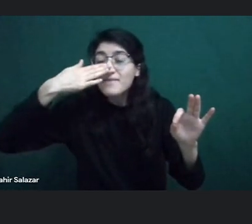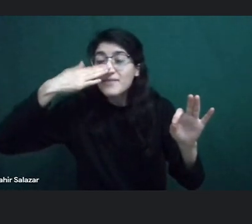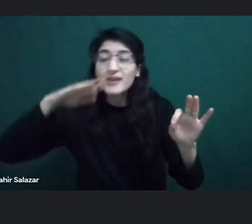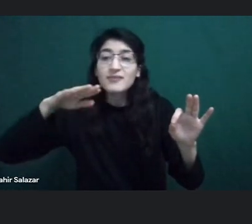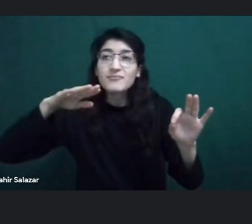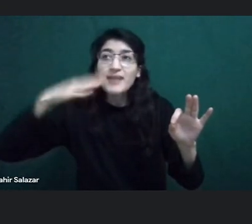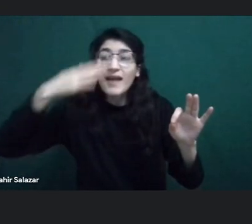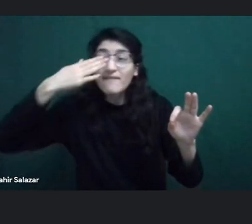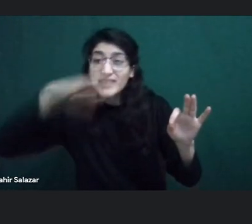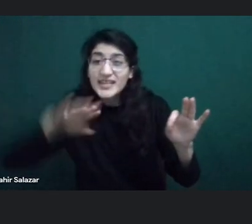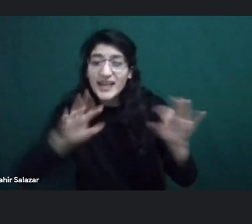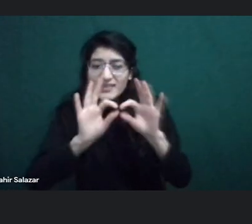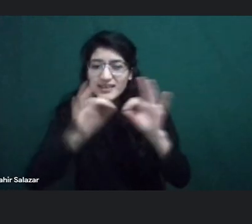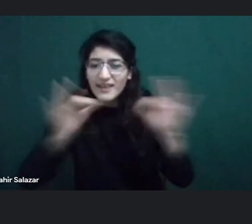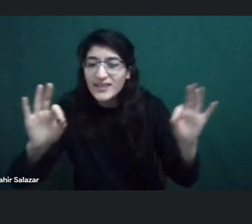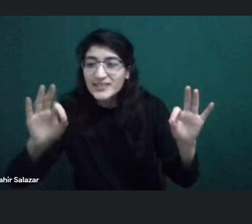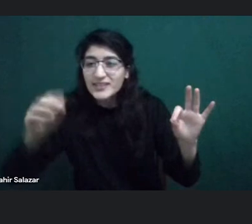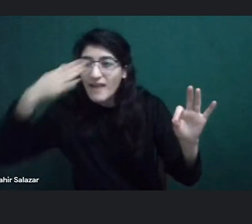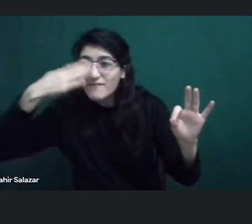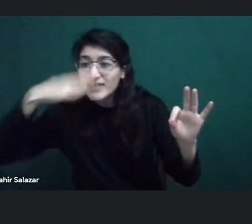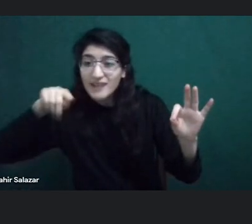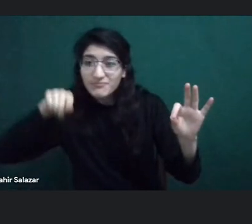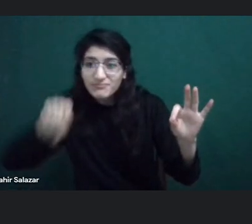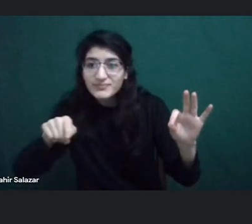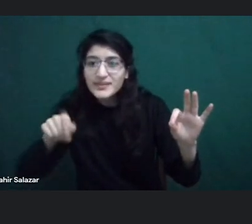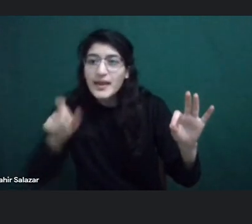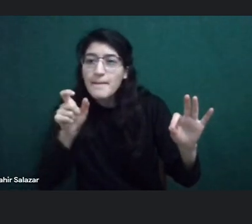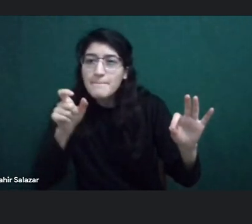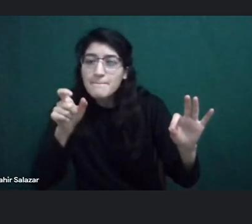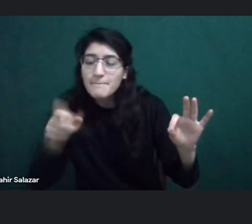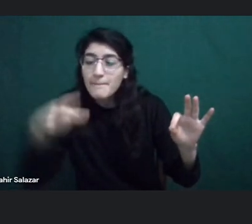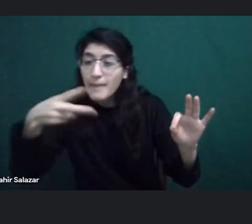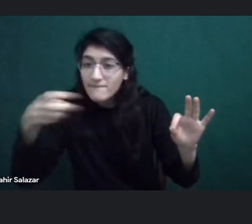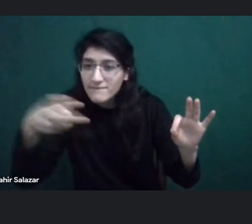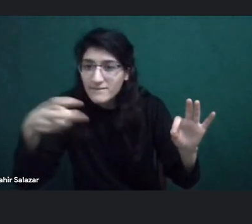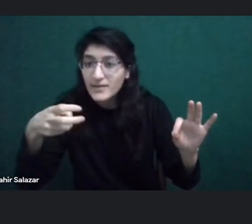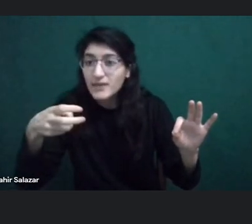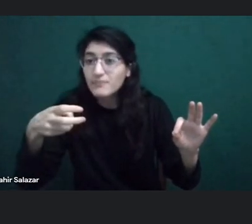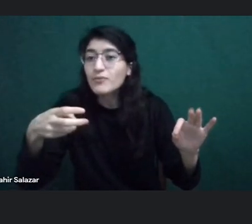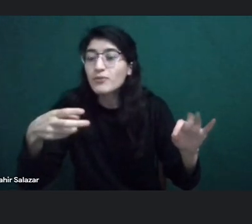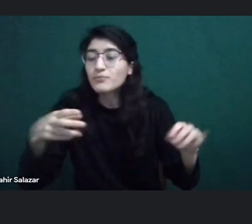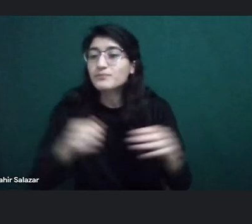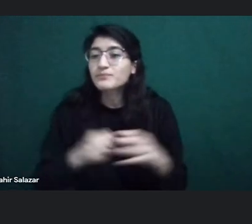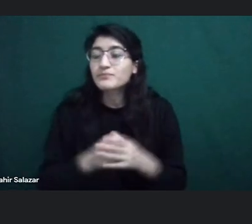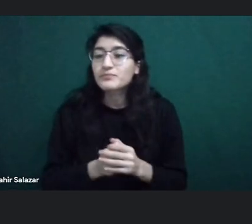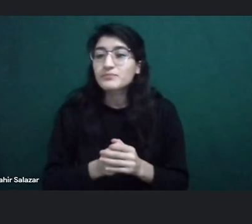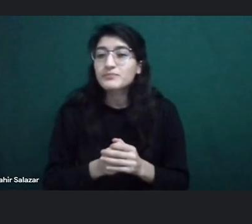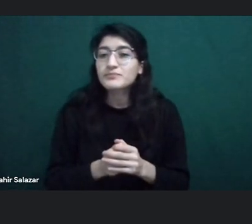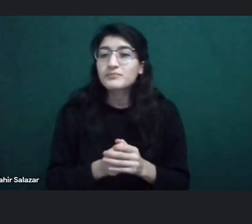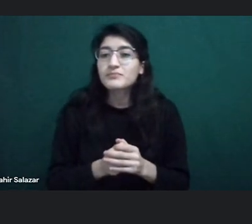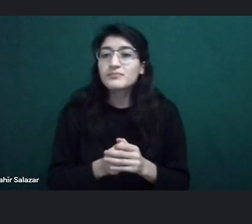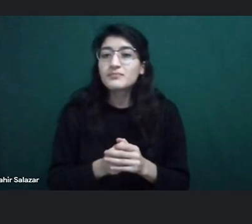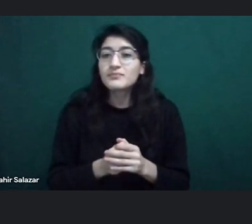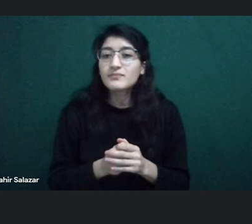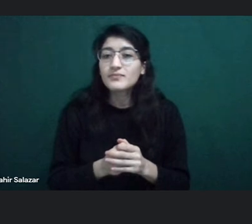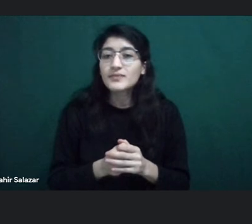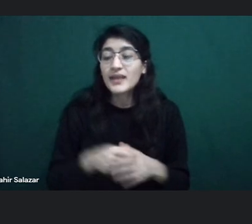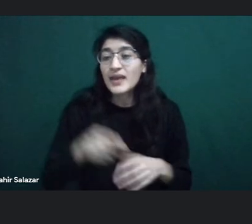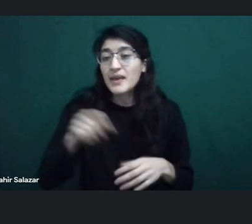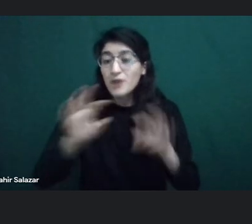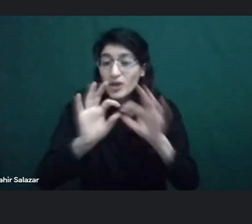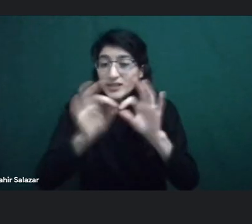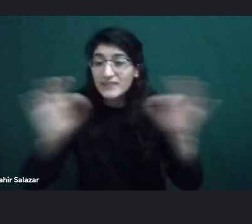esta frase verbal compuesta no necesariamente va a estar toda junta, compactada como la frase